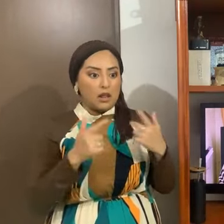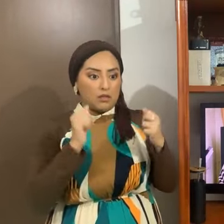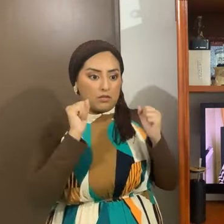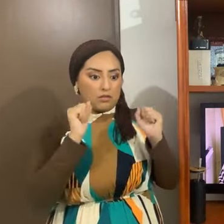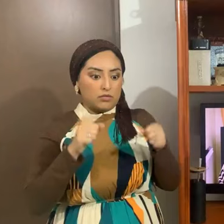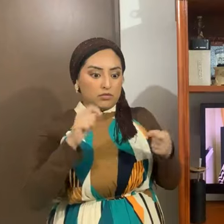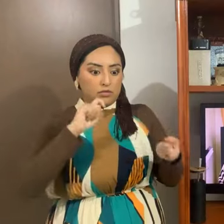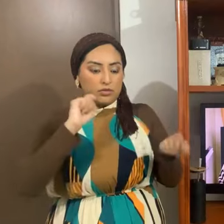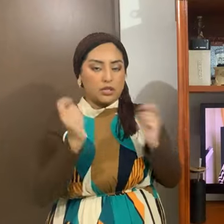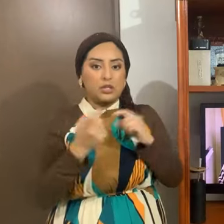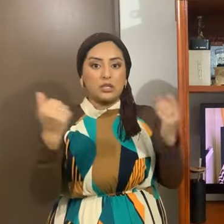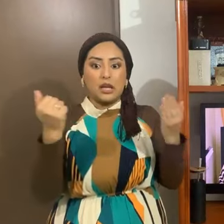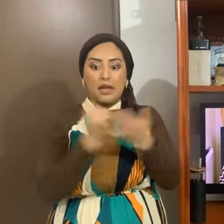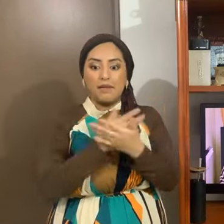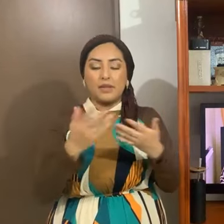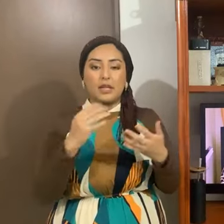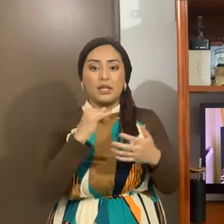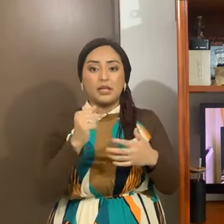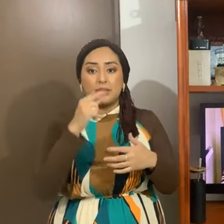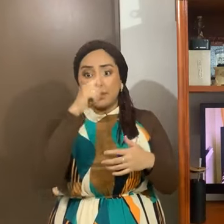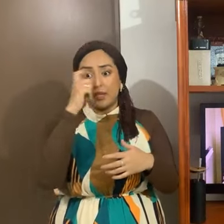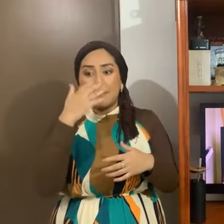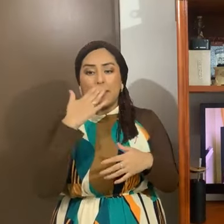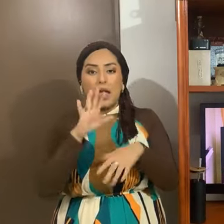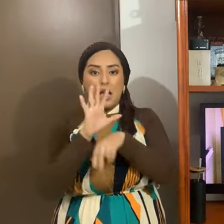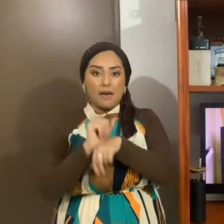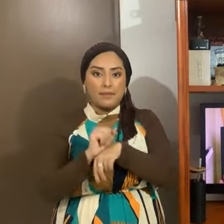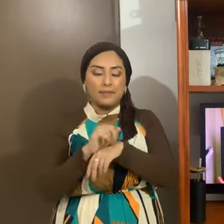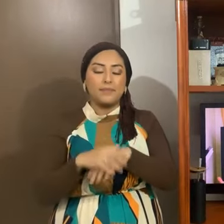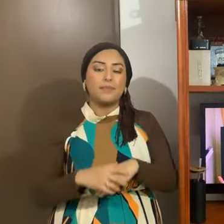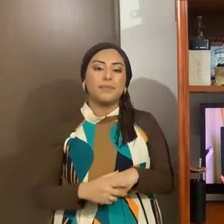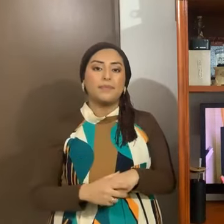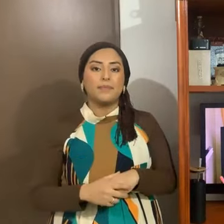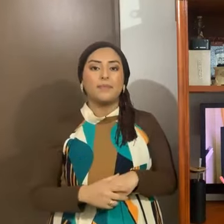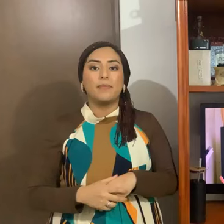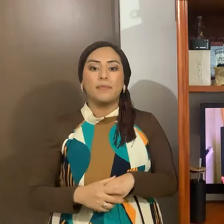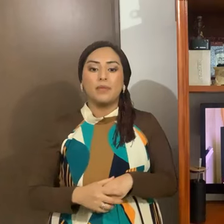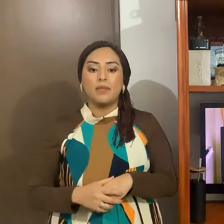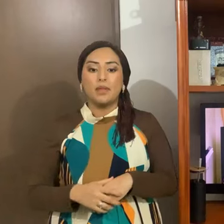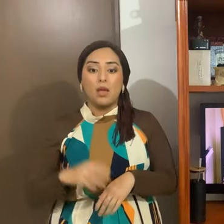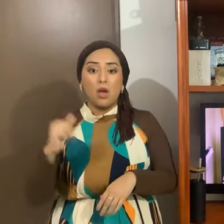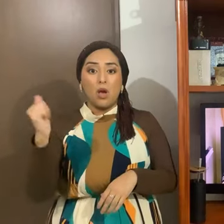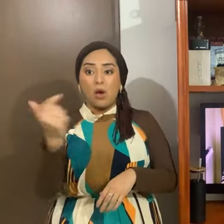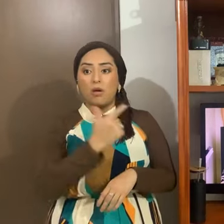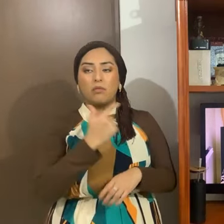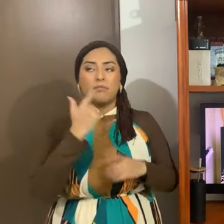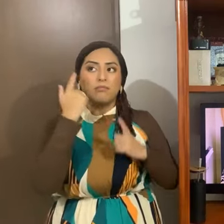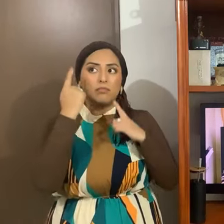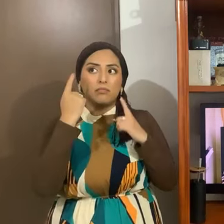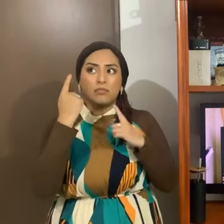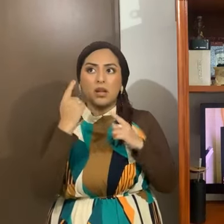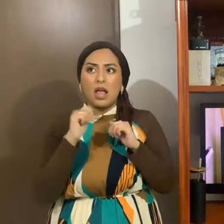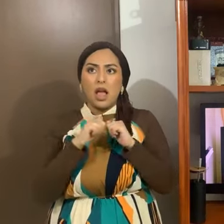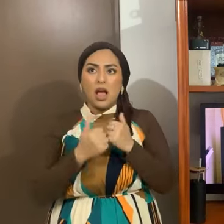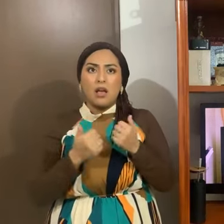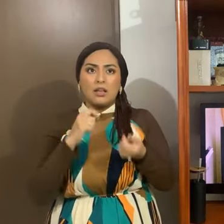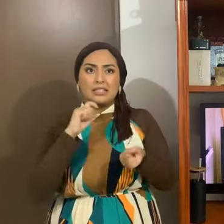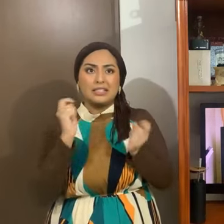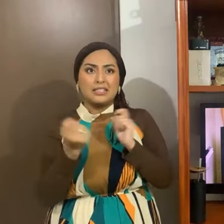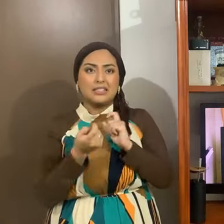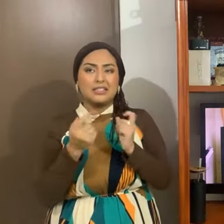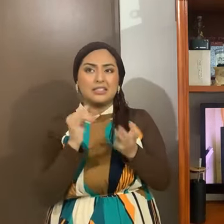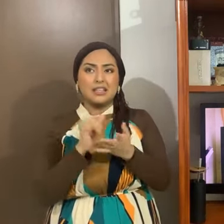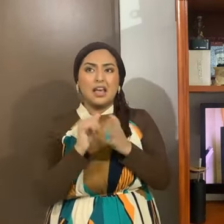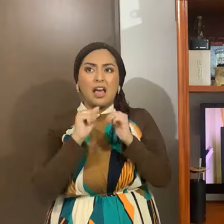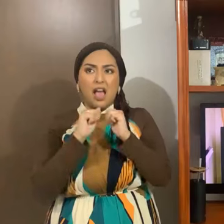cambiaría. Todo esto es por un mal hábito. Y bueno, todos nos preguntaríamos, ¿cómo cambiar esto?